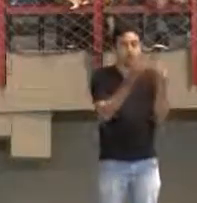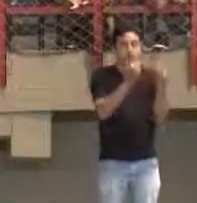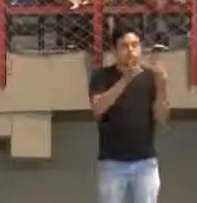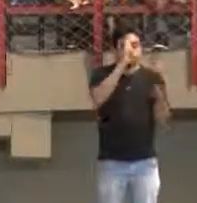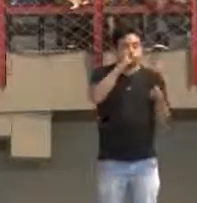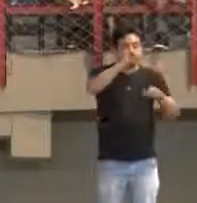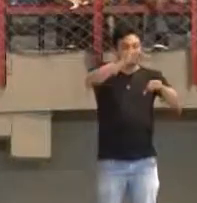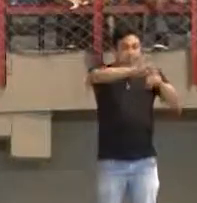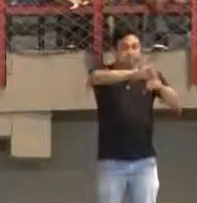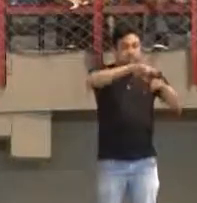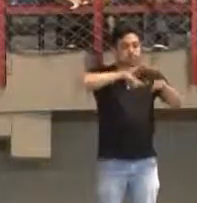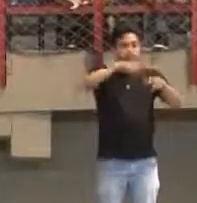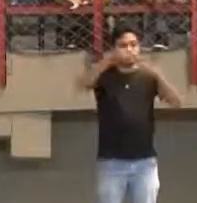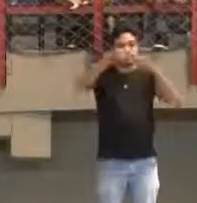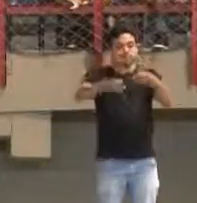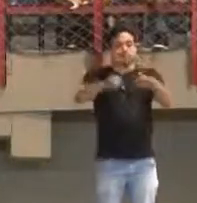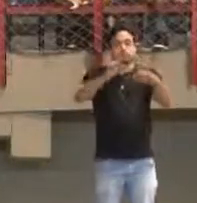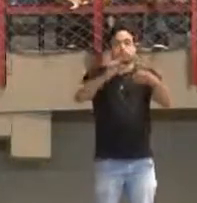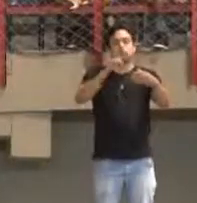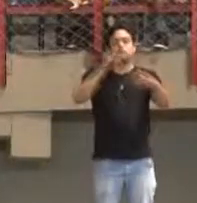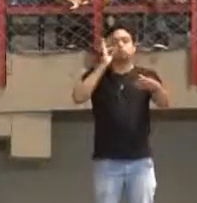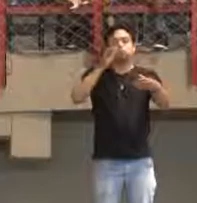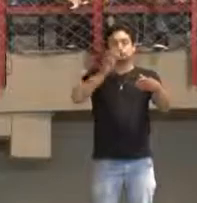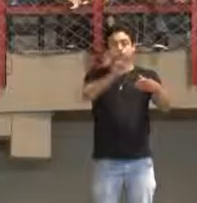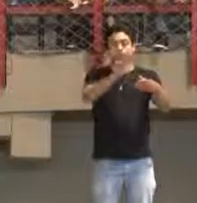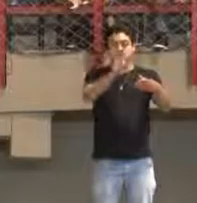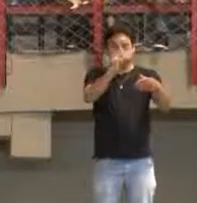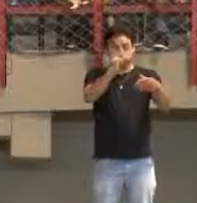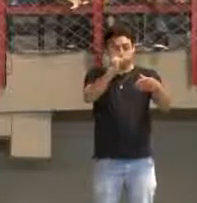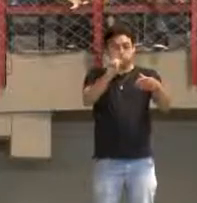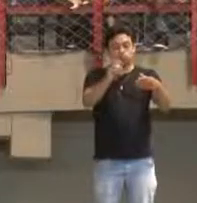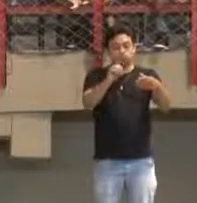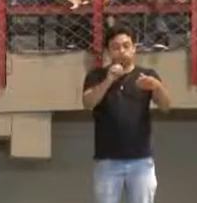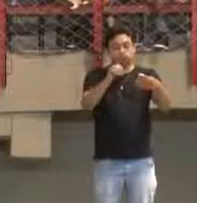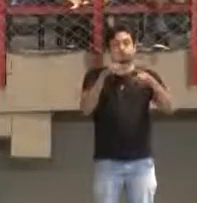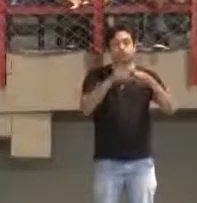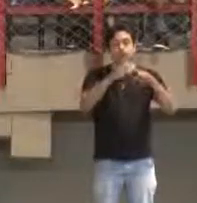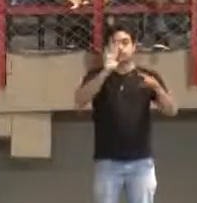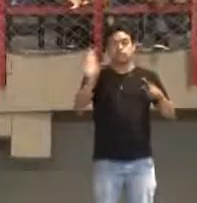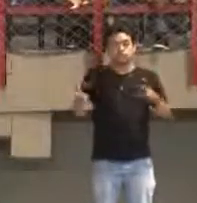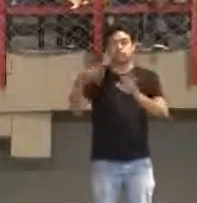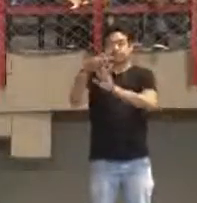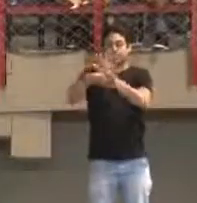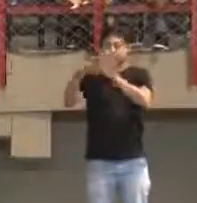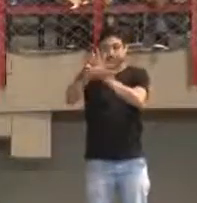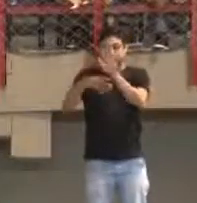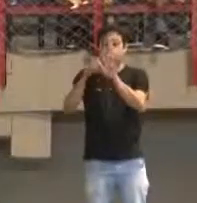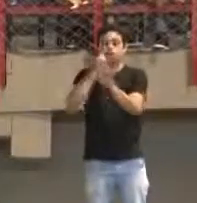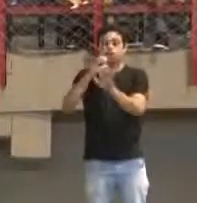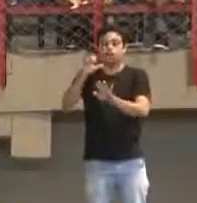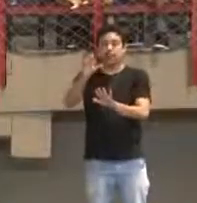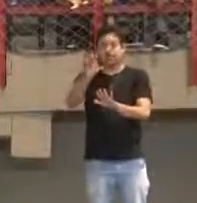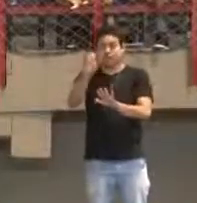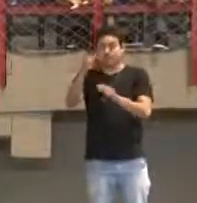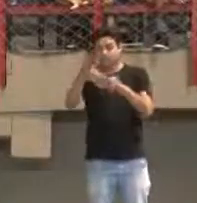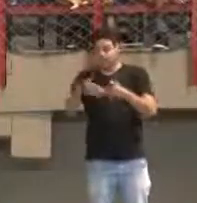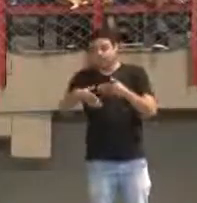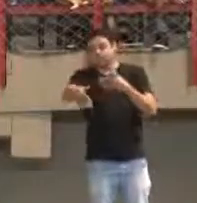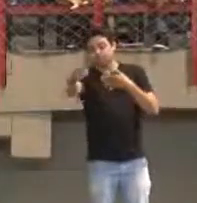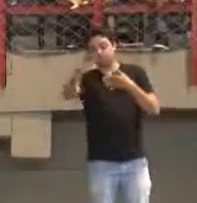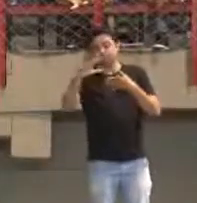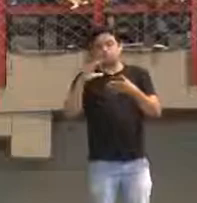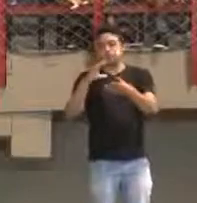cima da mesa tem uma jarra de suco uma jarra de suco Se você pegar um texto da Clarice Lispector para frente